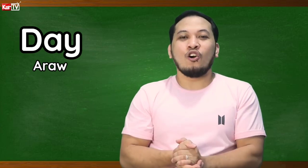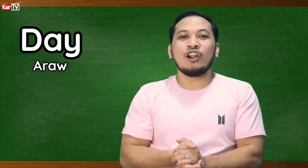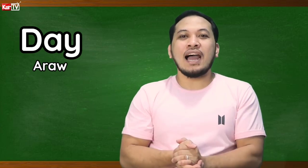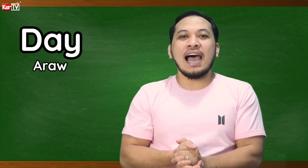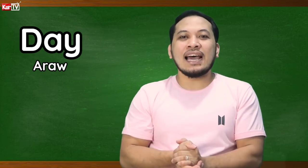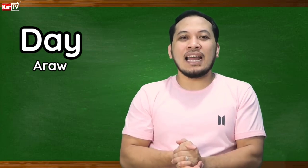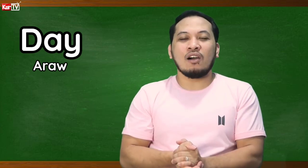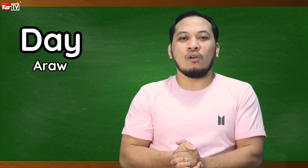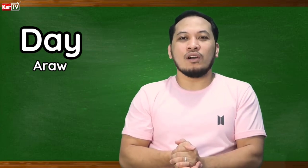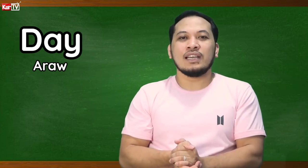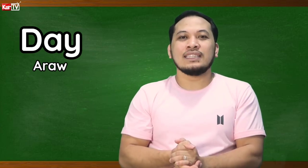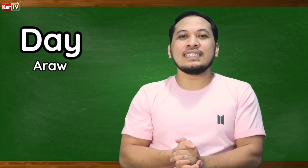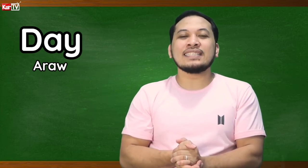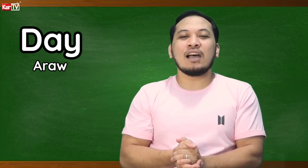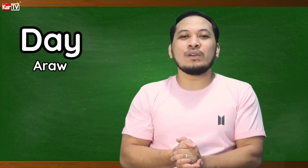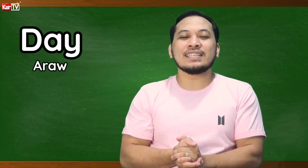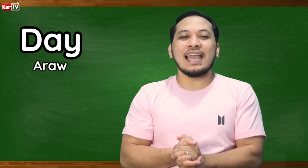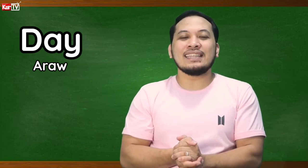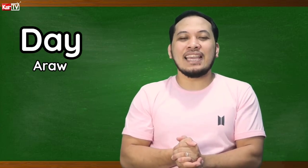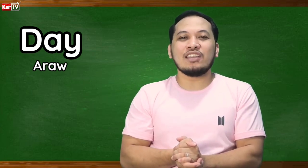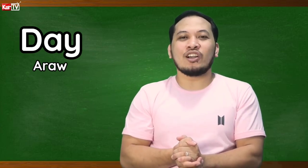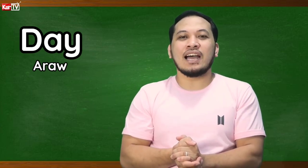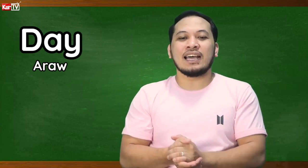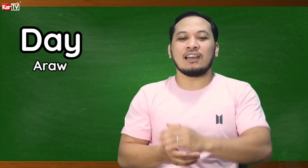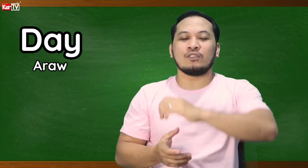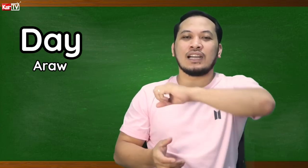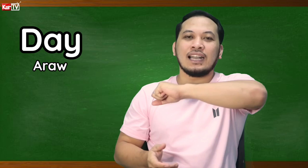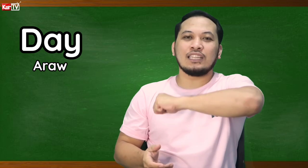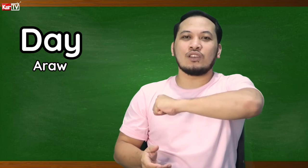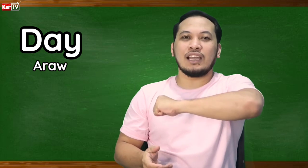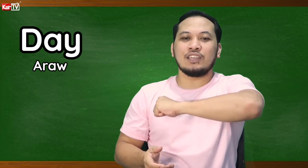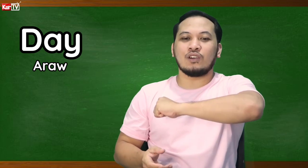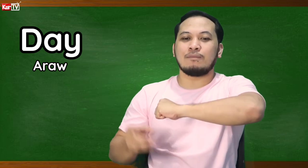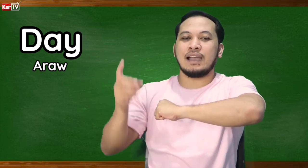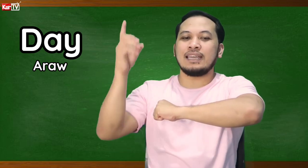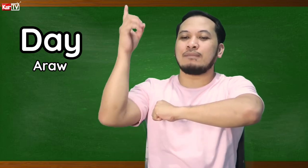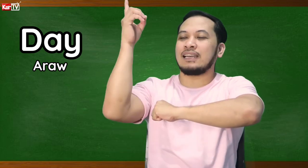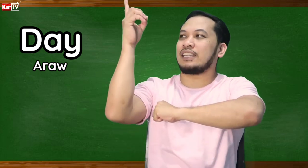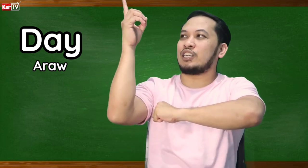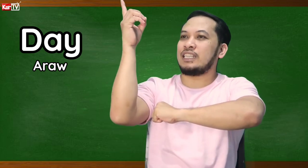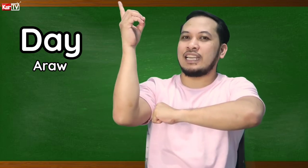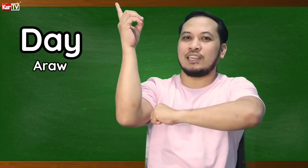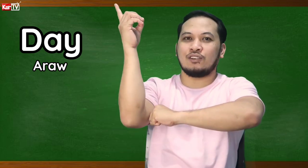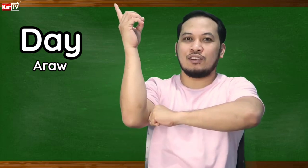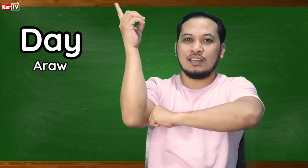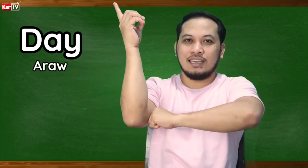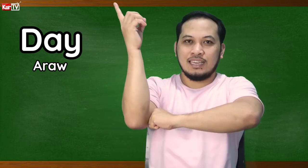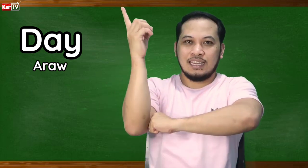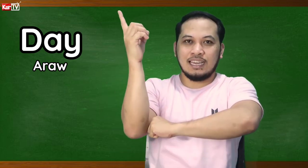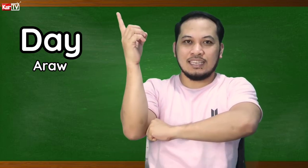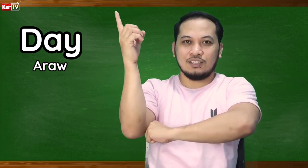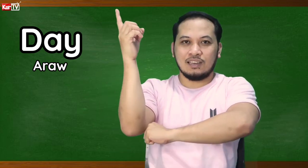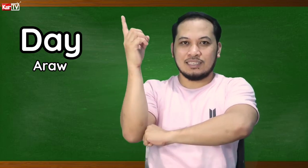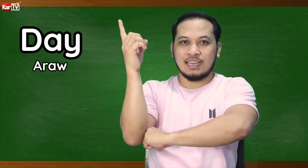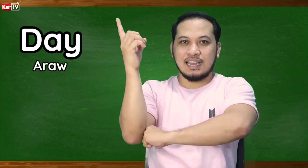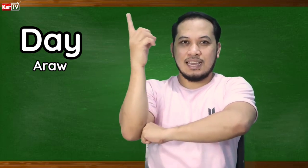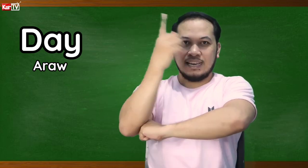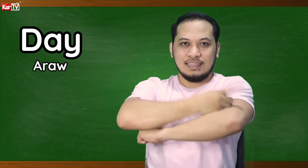or araw. This is how we sign day or araw. Nakaganito lang inyong kamay, mag-letter D kayo. Iganyan nyo lang siya.